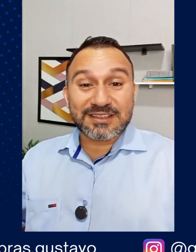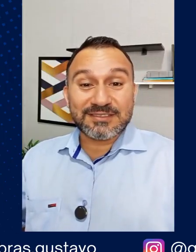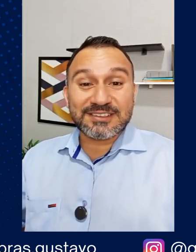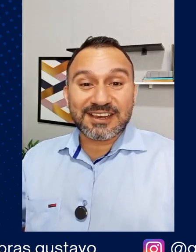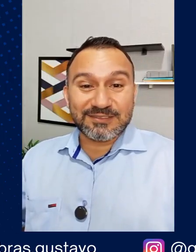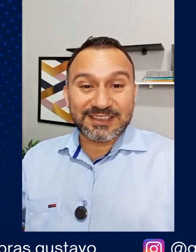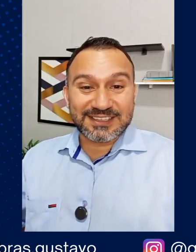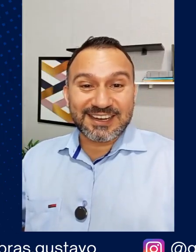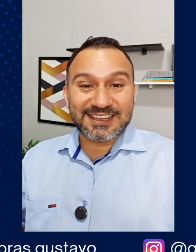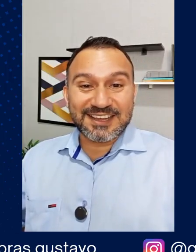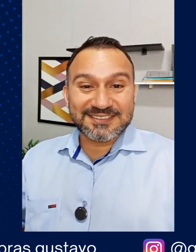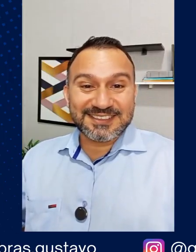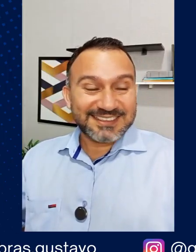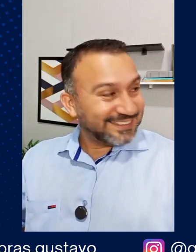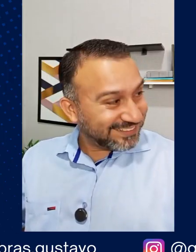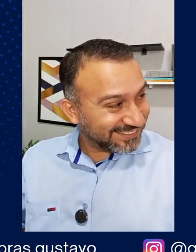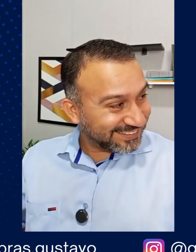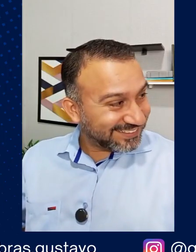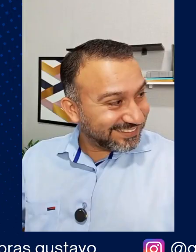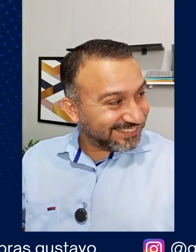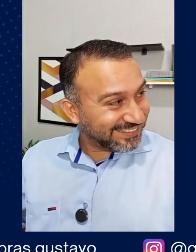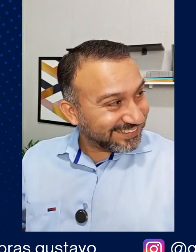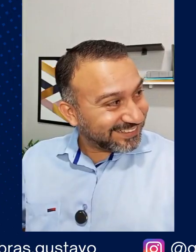Será que é o Gustavinho que tá querendo vir entrar aqui na live?